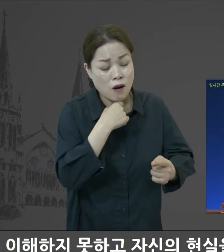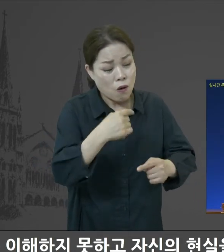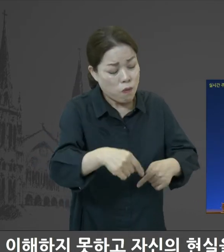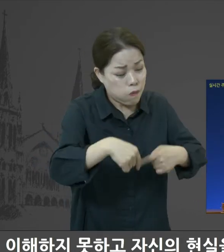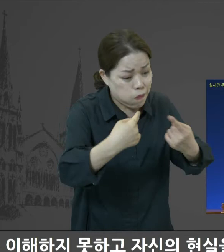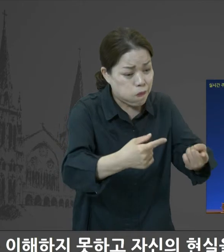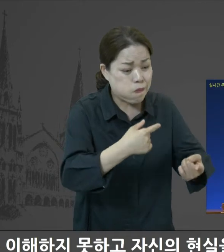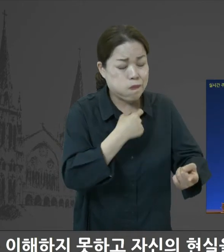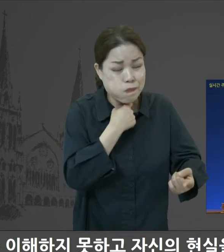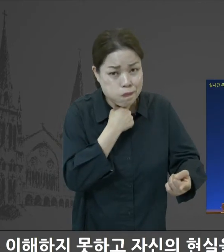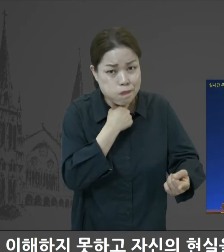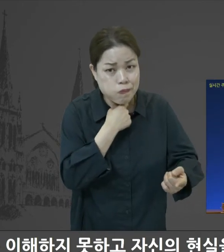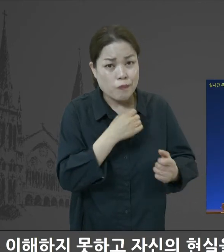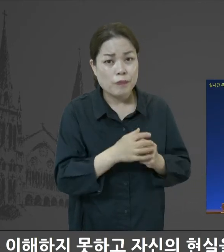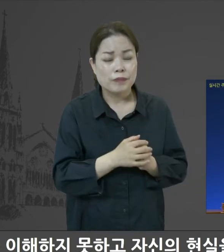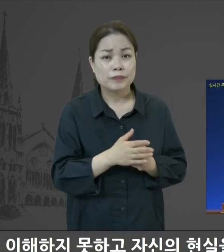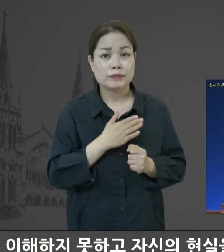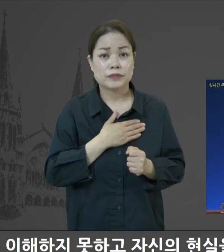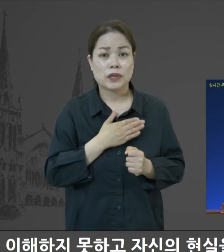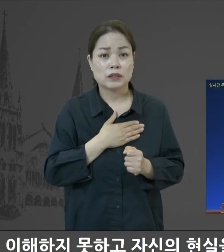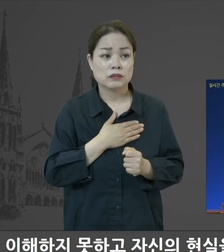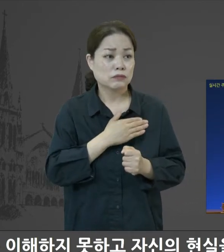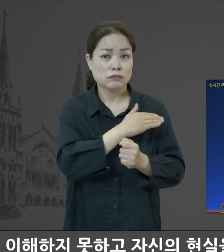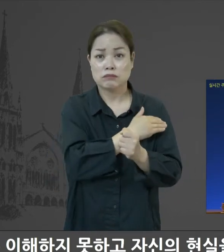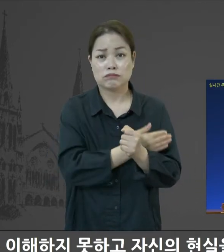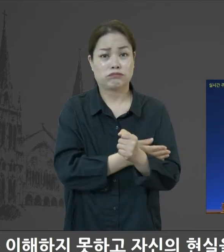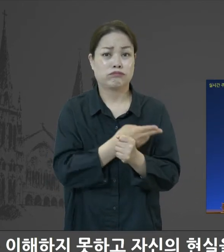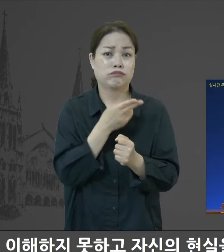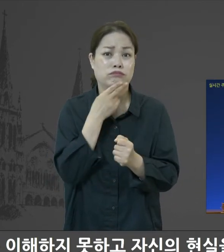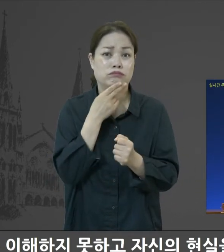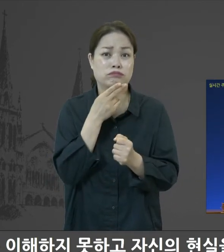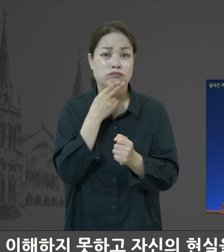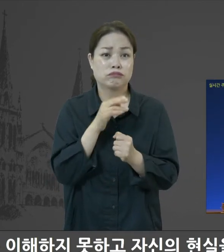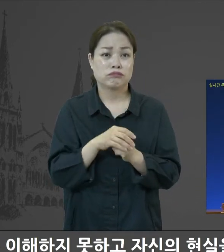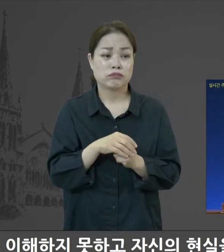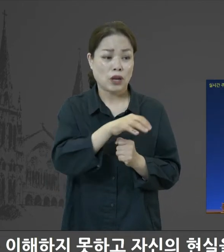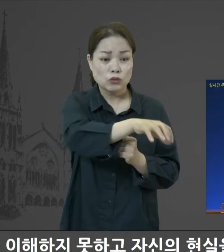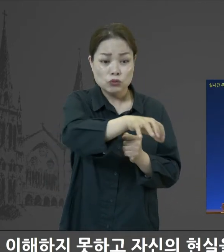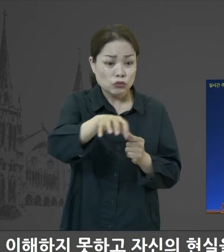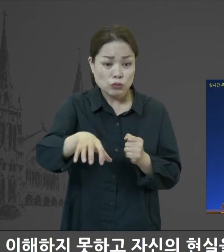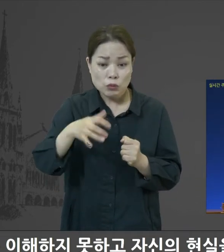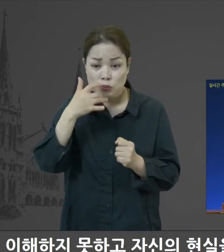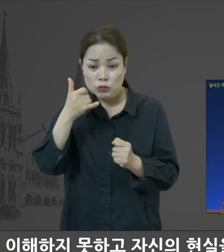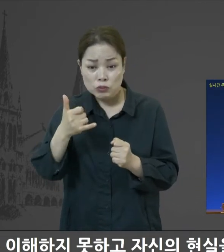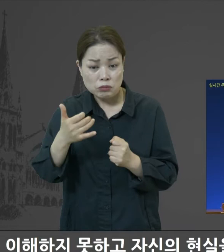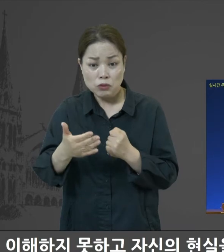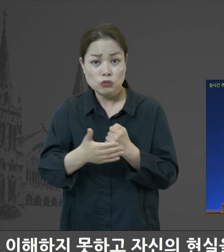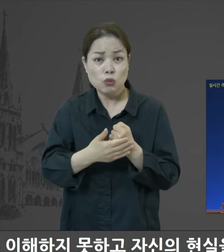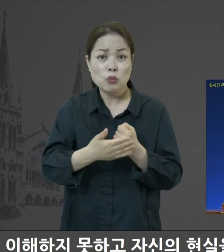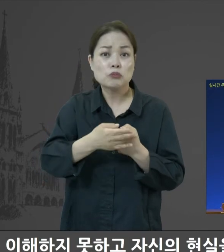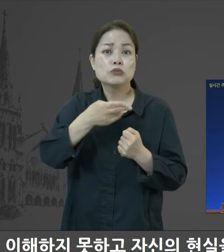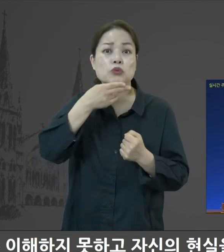싶은데 나는 백이 없어요. 우리 집안의 부모님은 날 받쳐주지 못해요. 누가